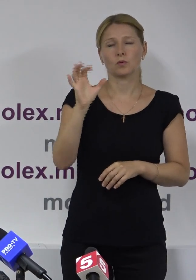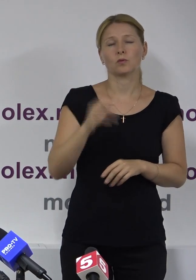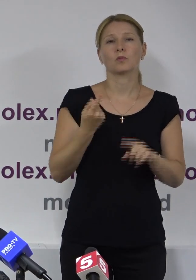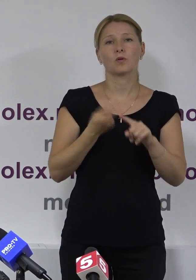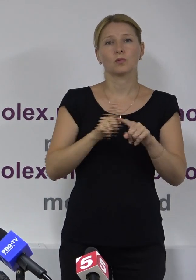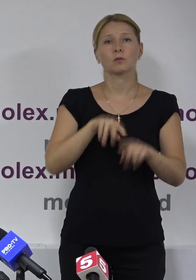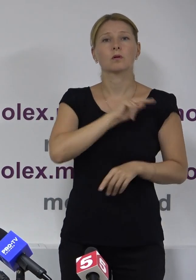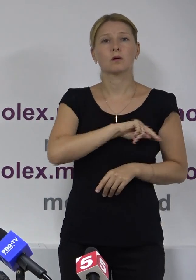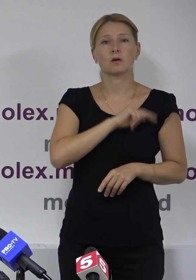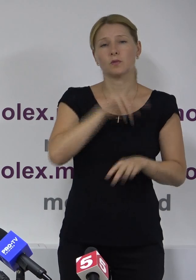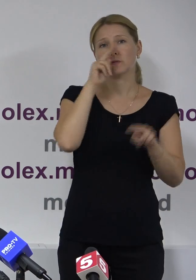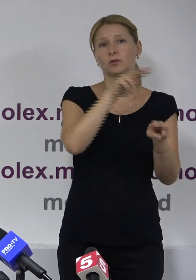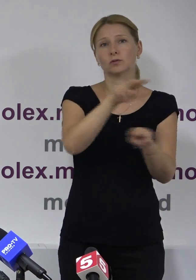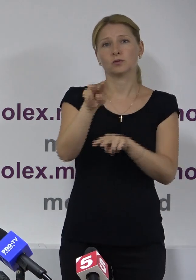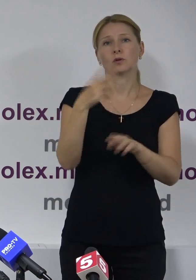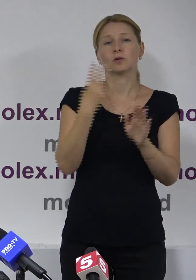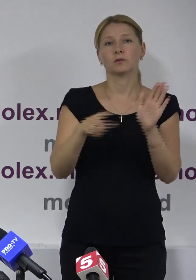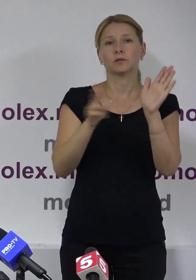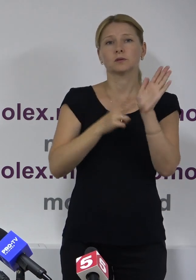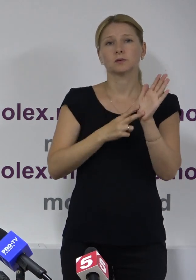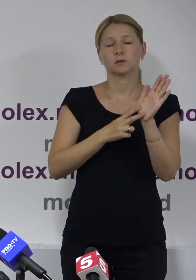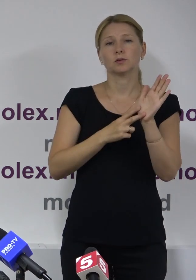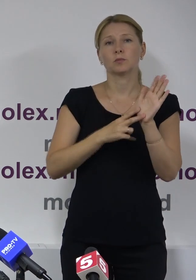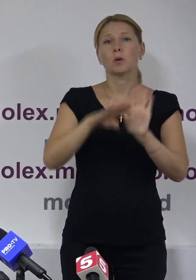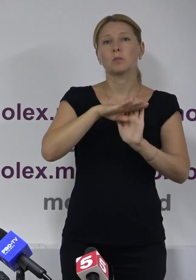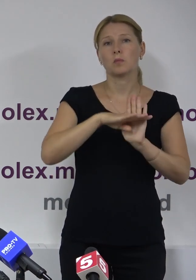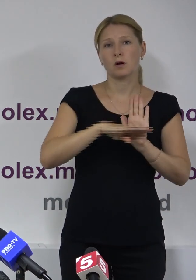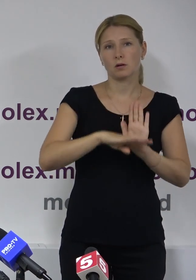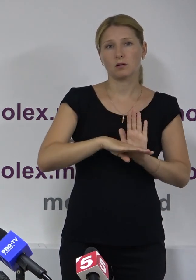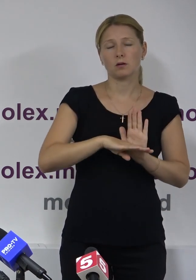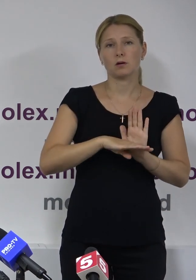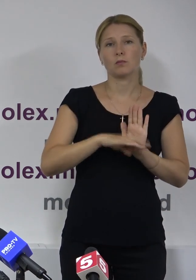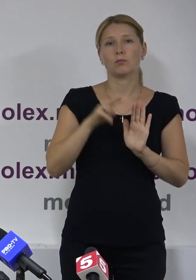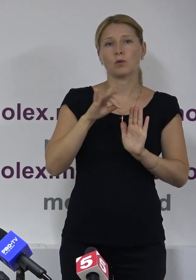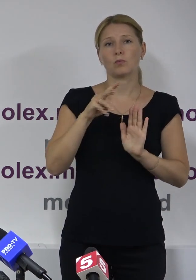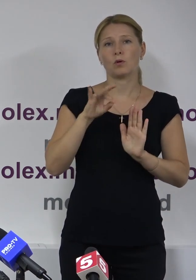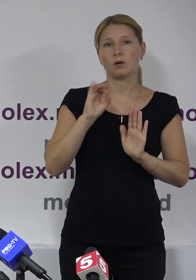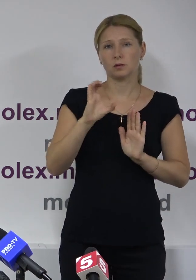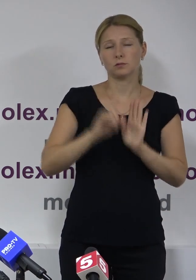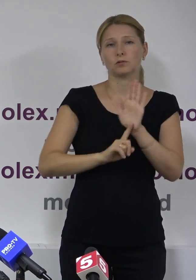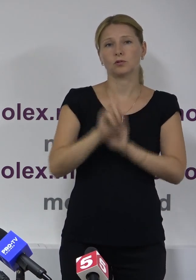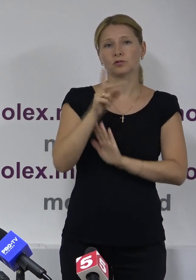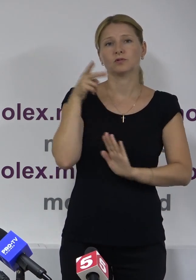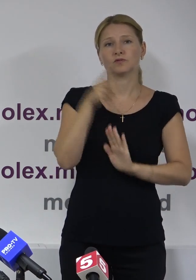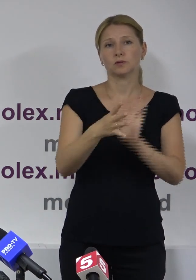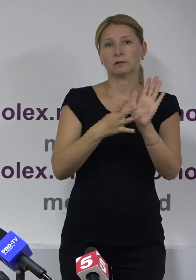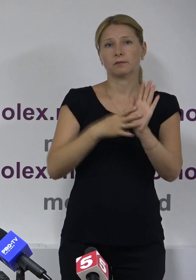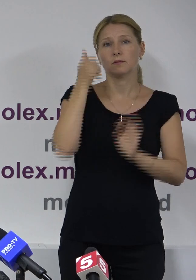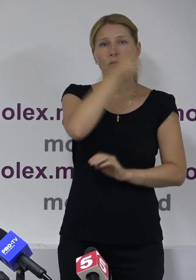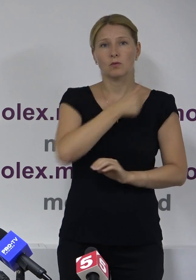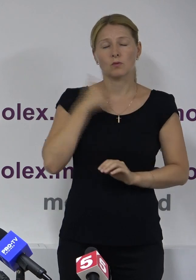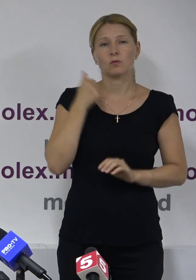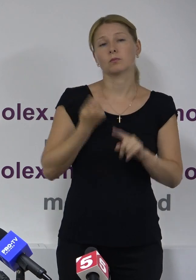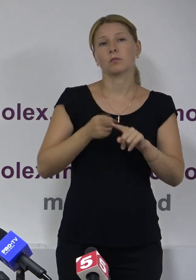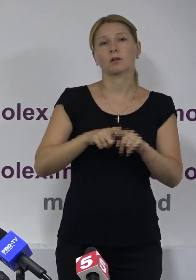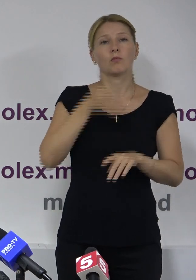observare este a 27-a misiune realizată de Promolex începând cu 2009 încoace. Deci este